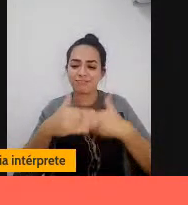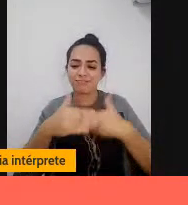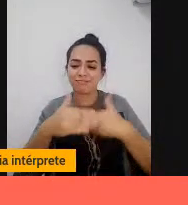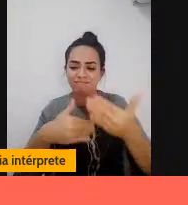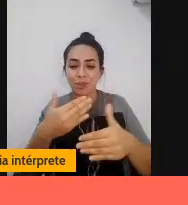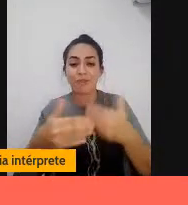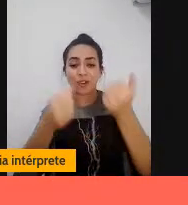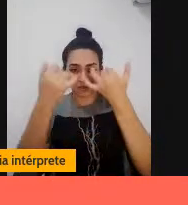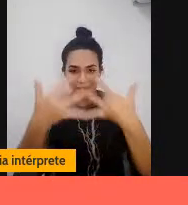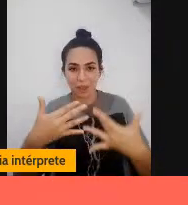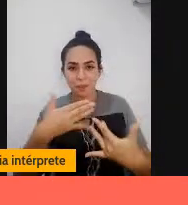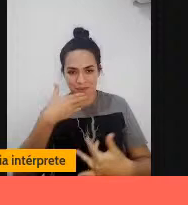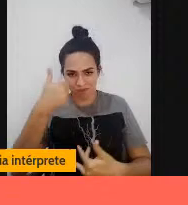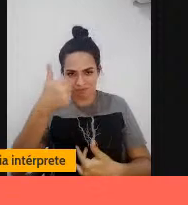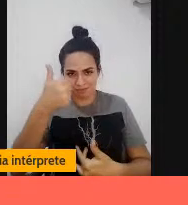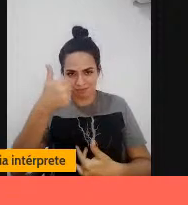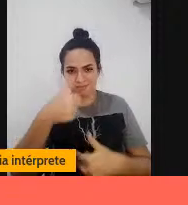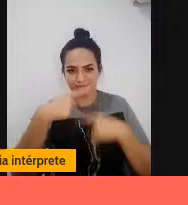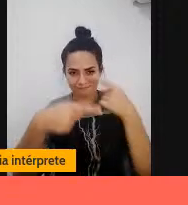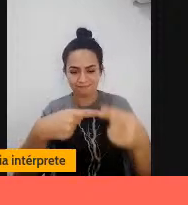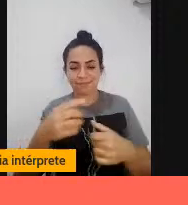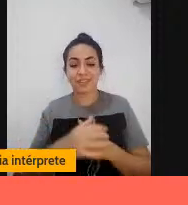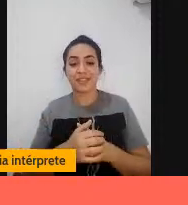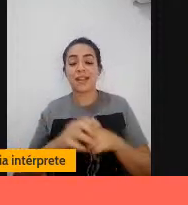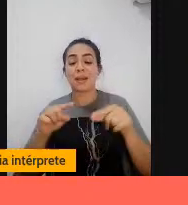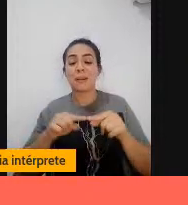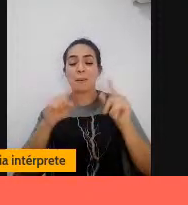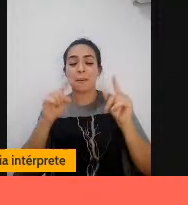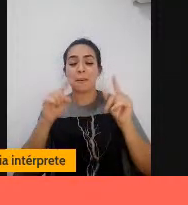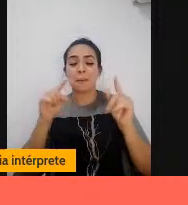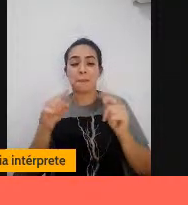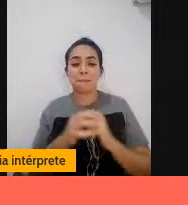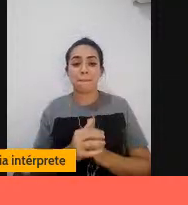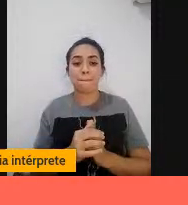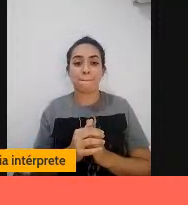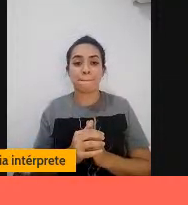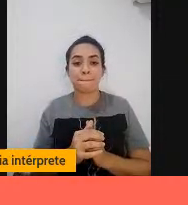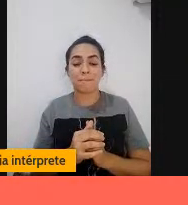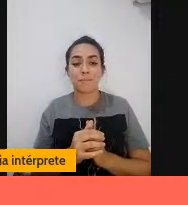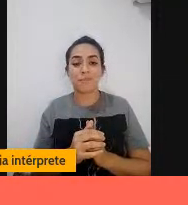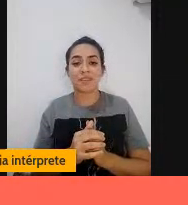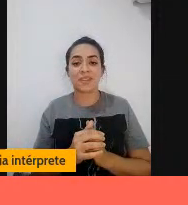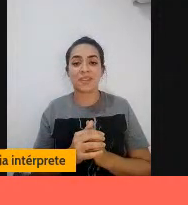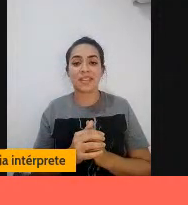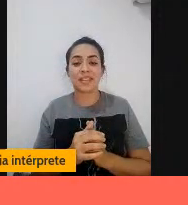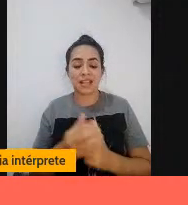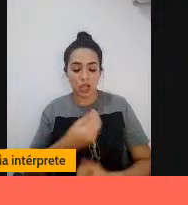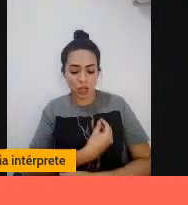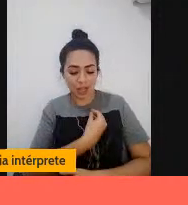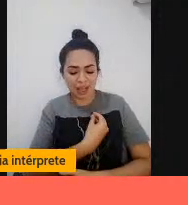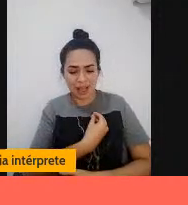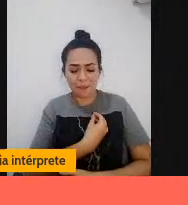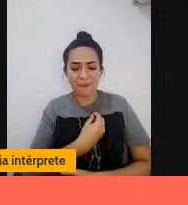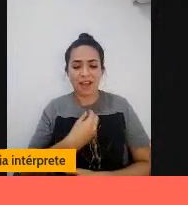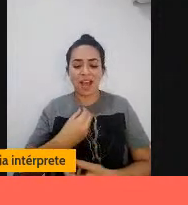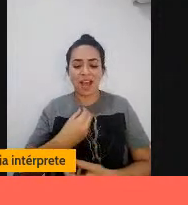melhor. Mas, diante da minha vivência na Mostra CE,